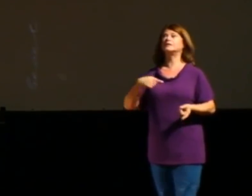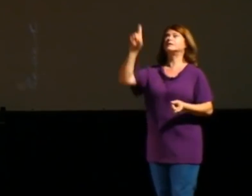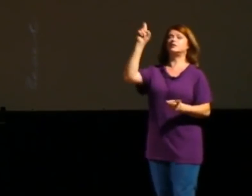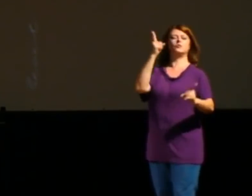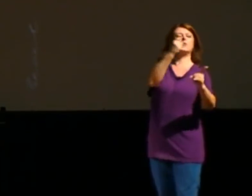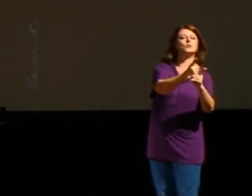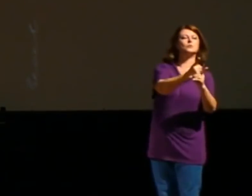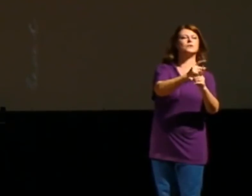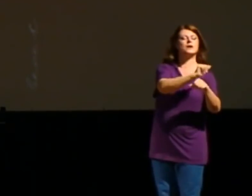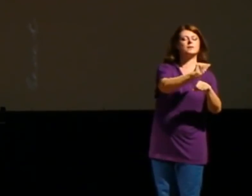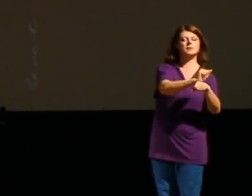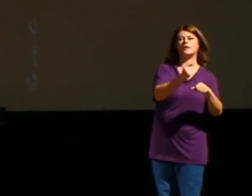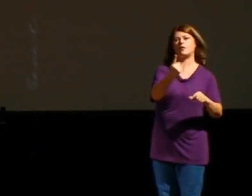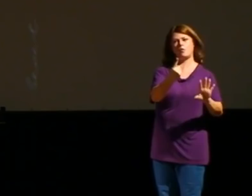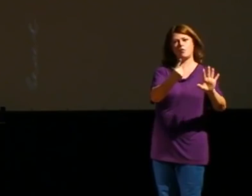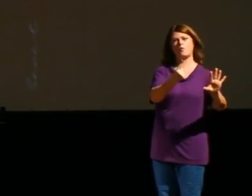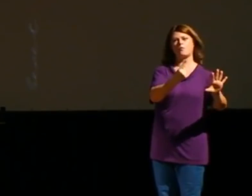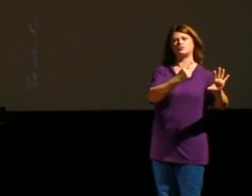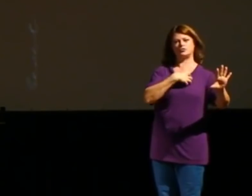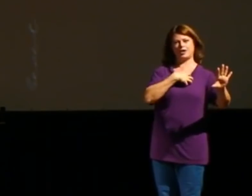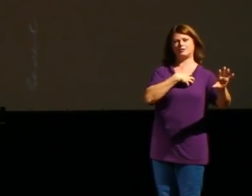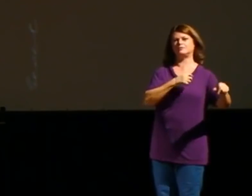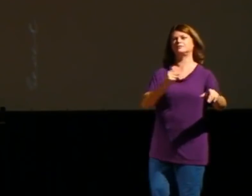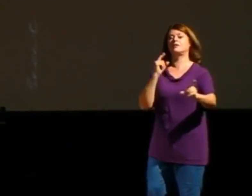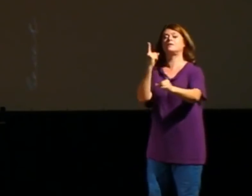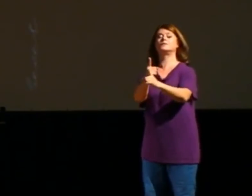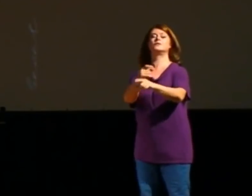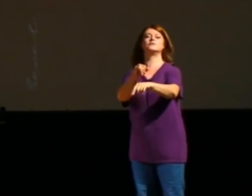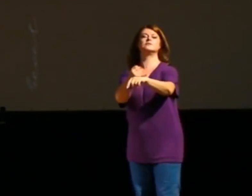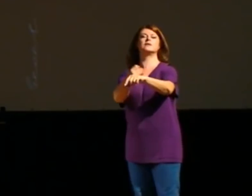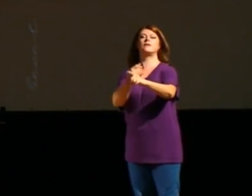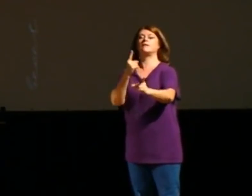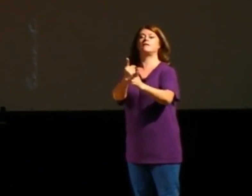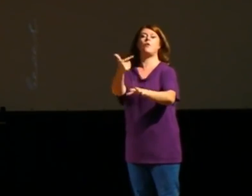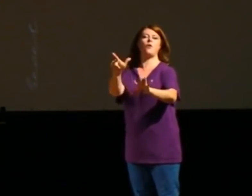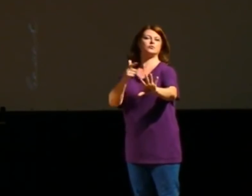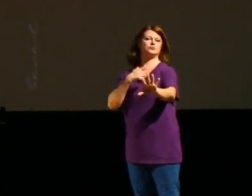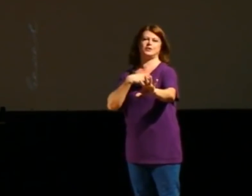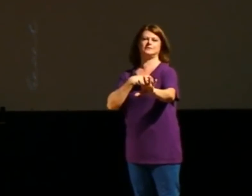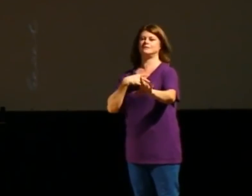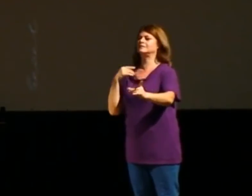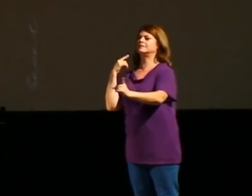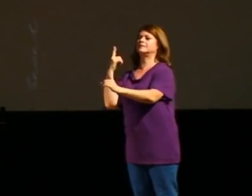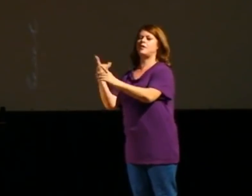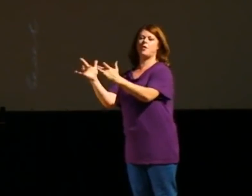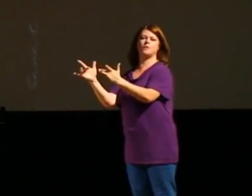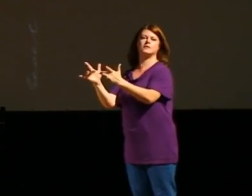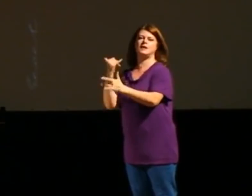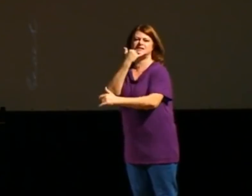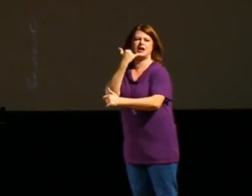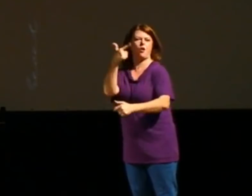maneira. Ele nos trata, e se eu pegar e colecionar o testemunho de cada um de vocês teve um encontro diferente com